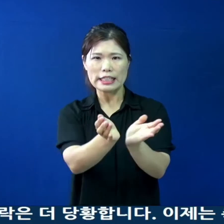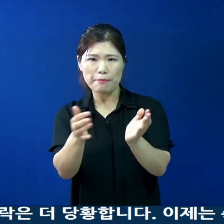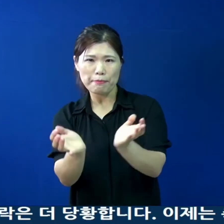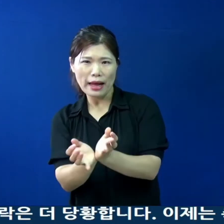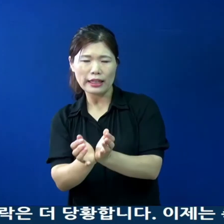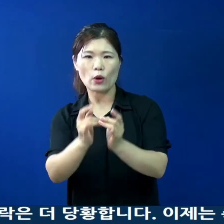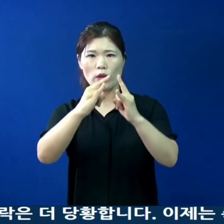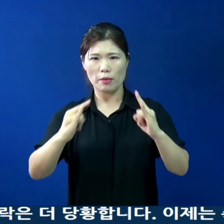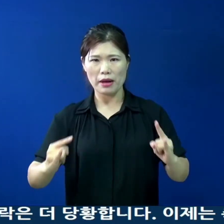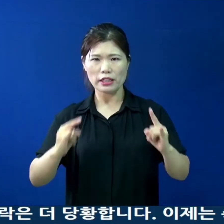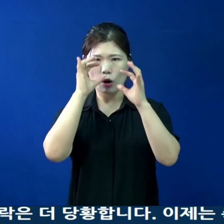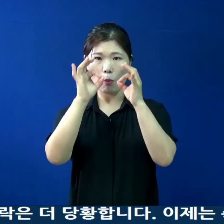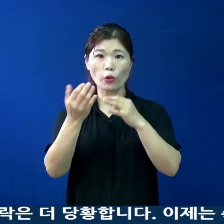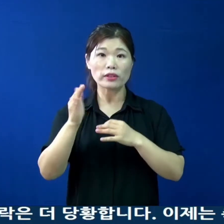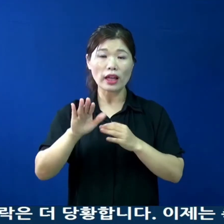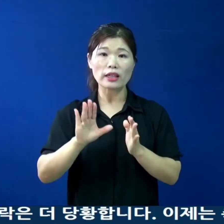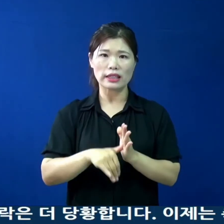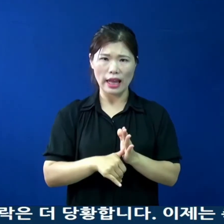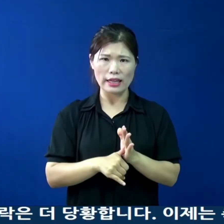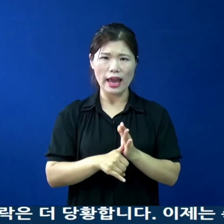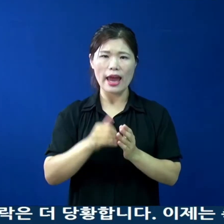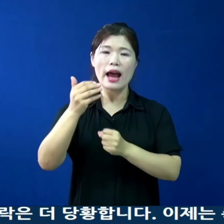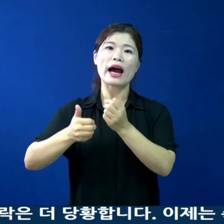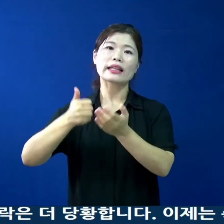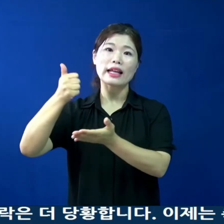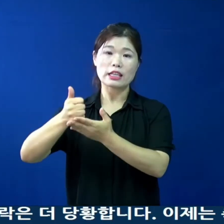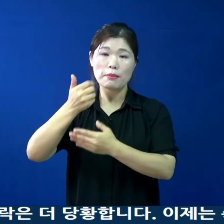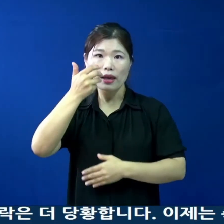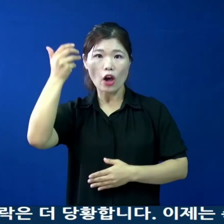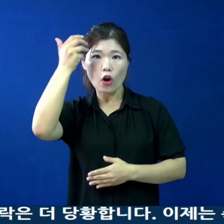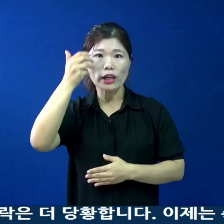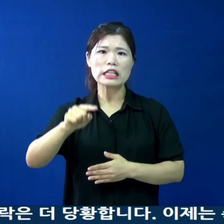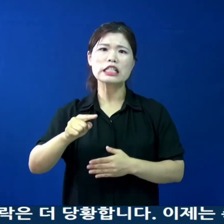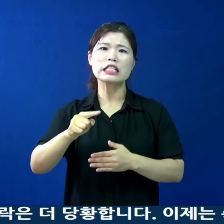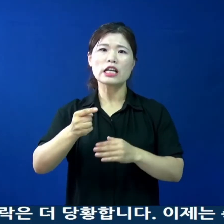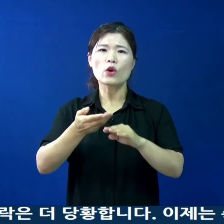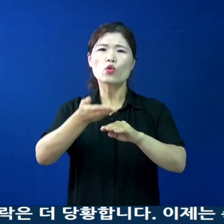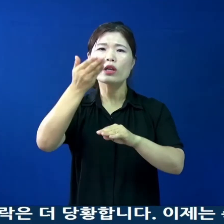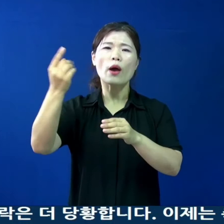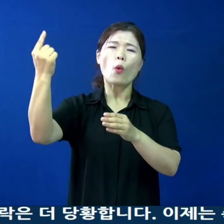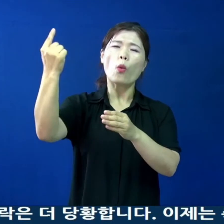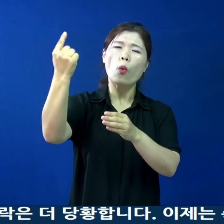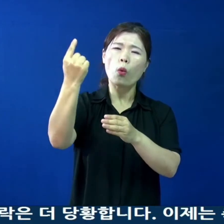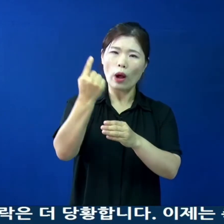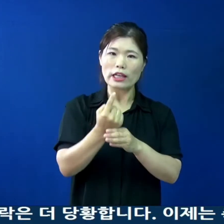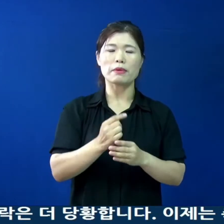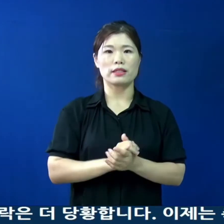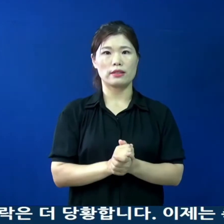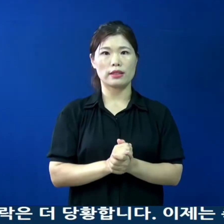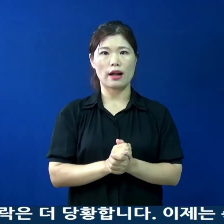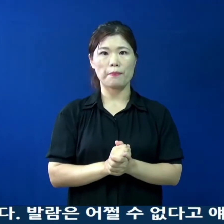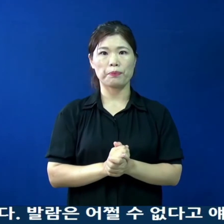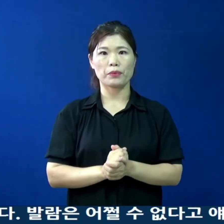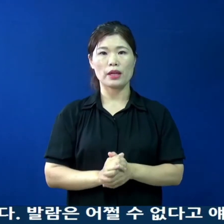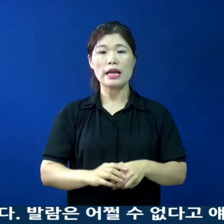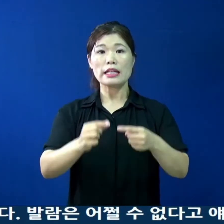천막 친 것을 보는데 그때에 하나님의 영이 그 위에 임하신지라. 첫